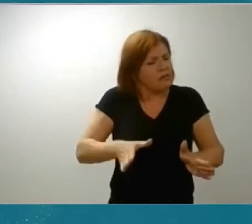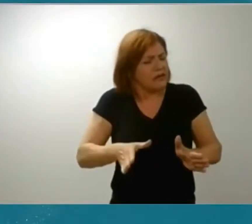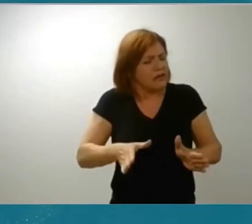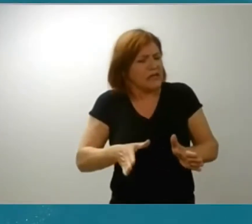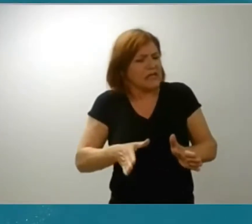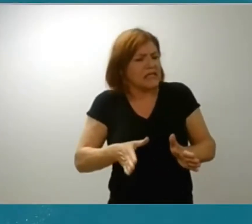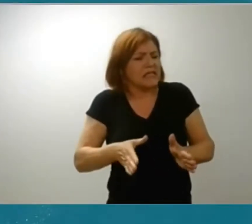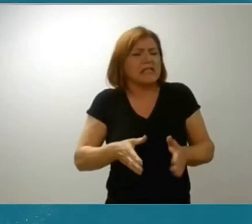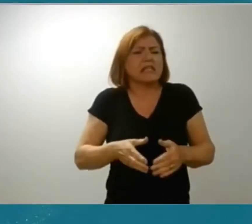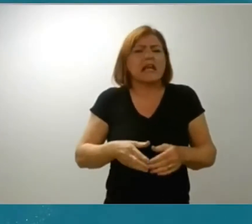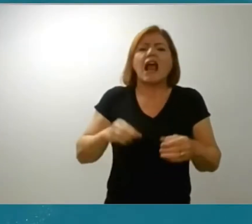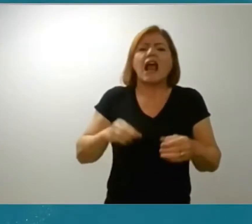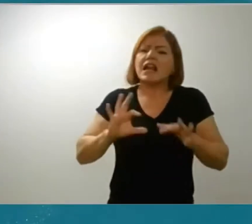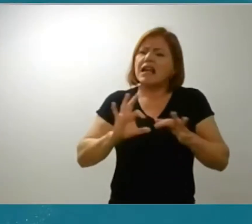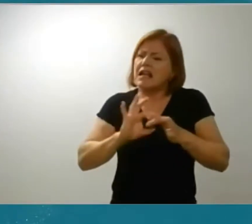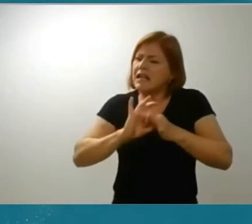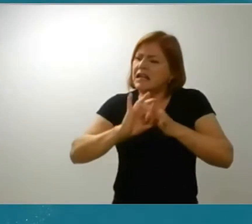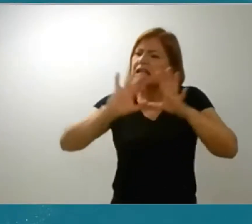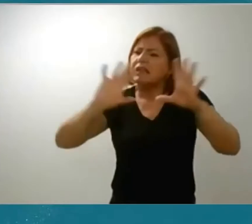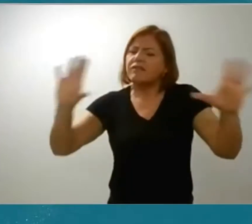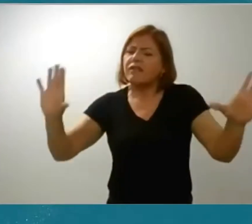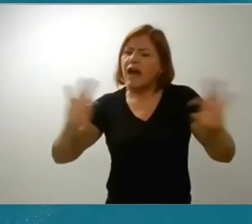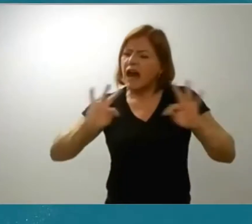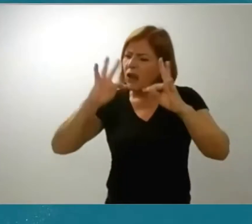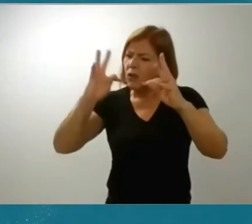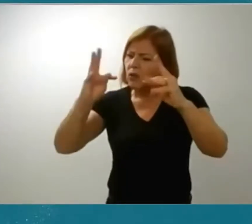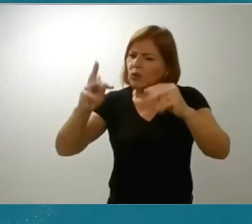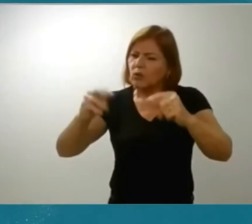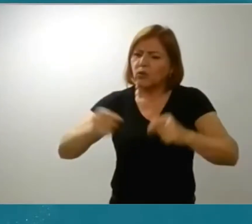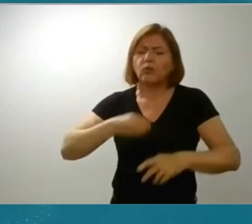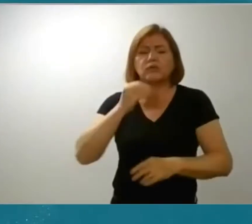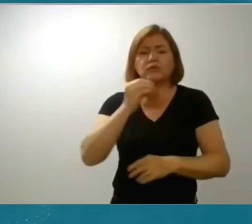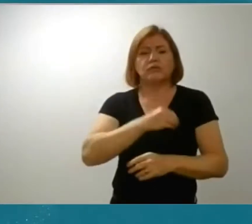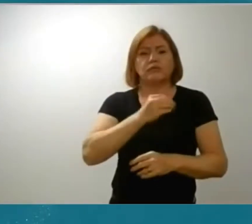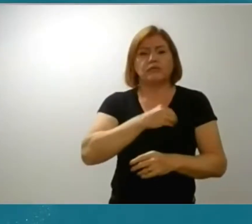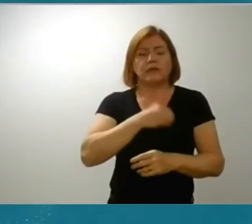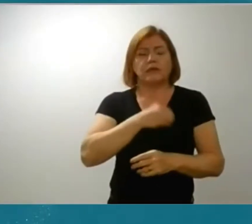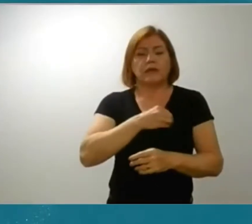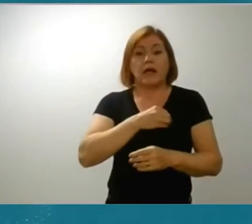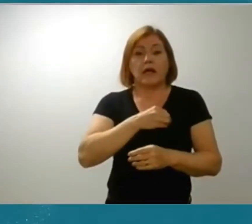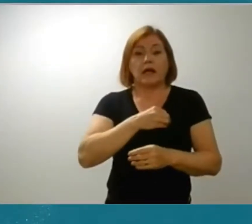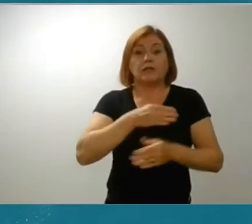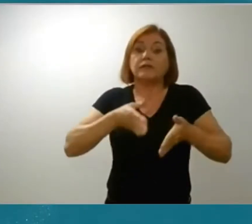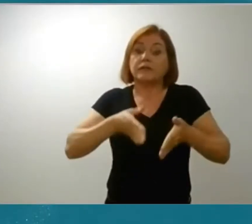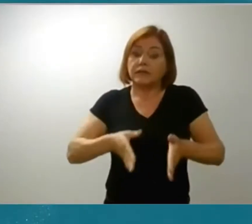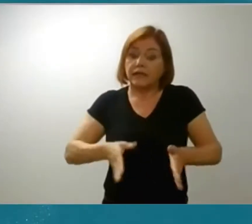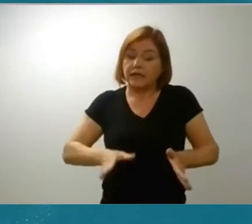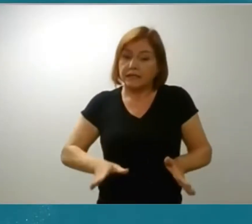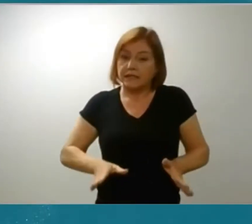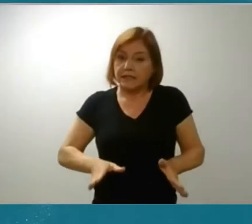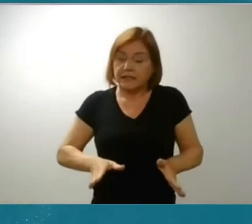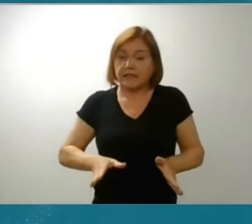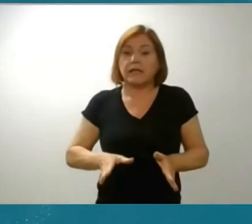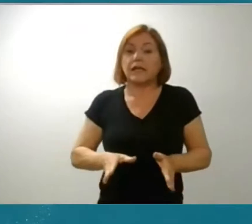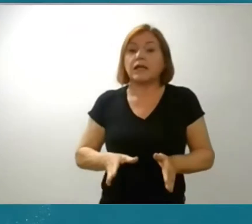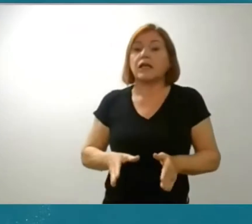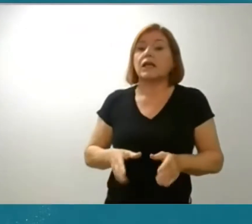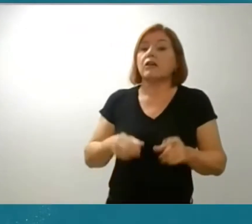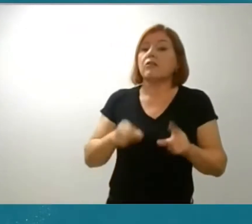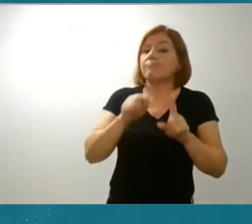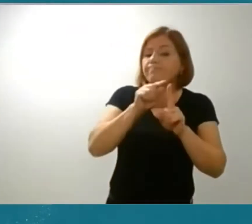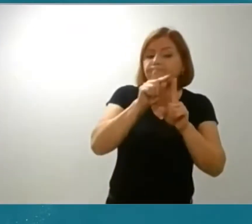forma de homem, em forma da carne, por meio de Maria, mas não participou